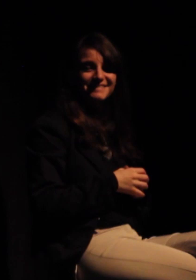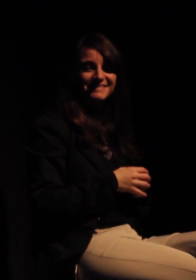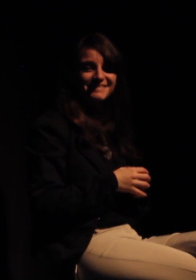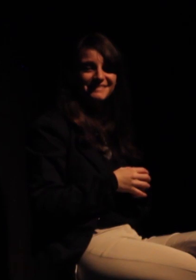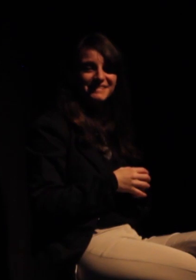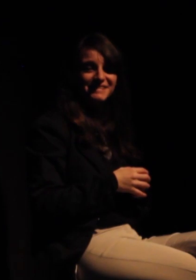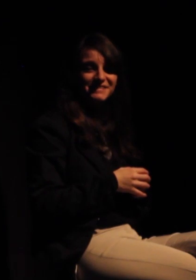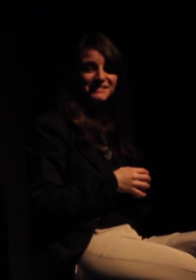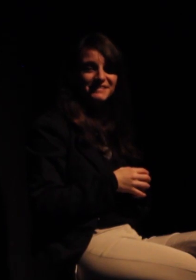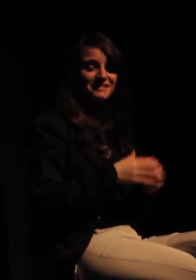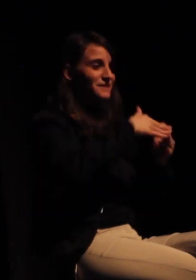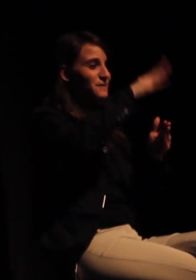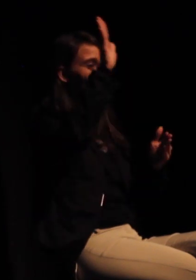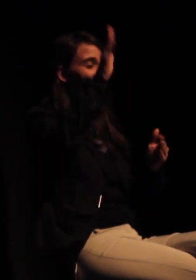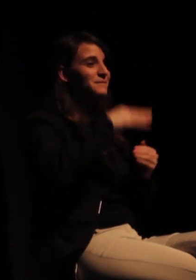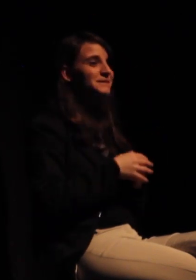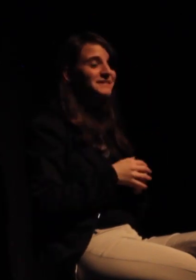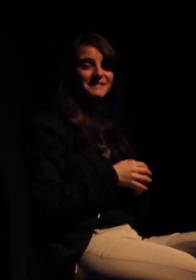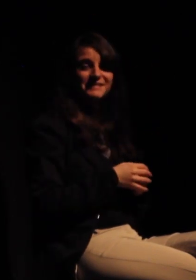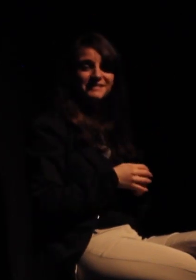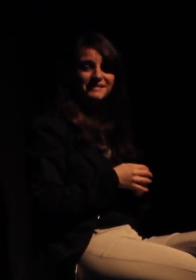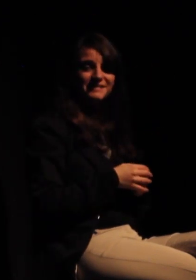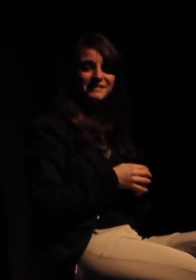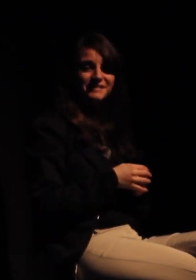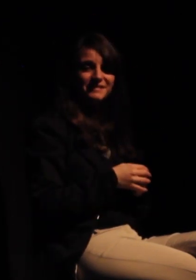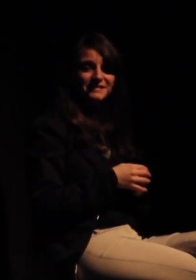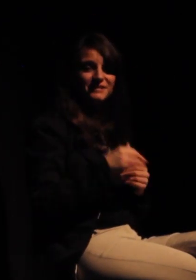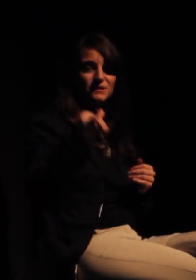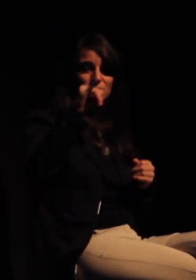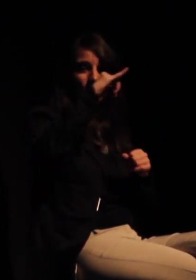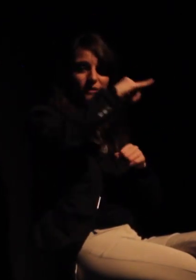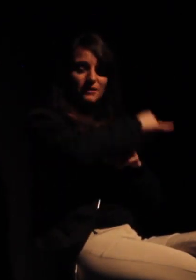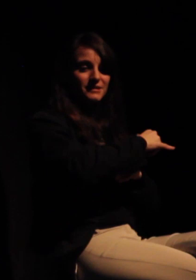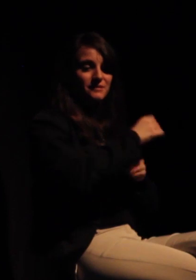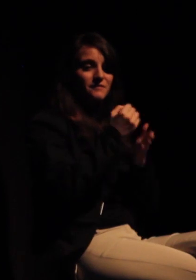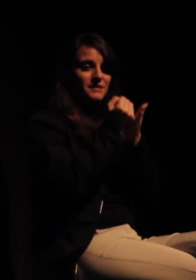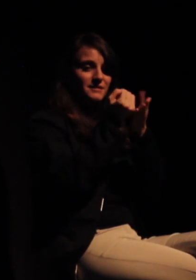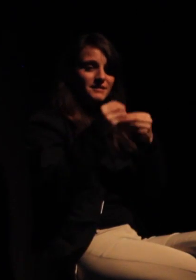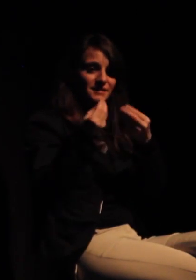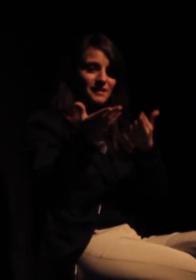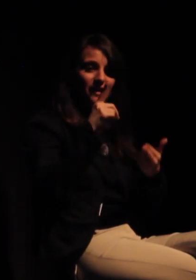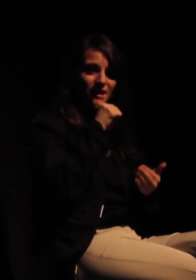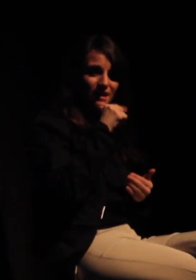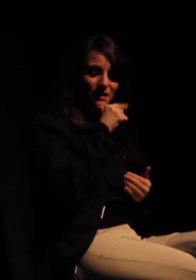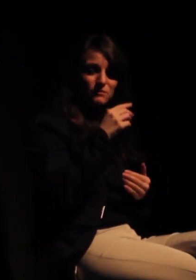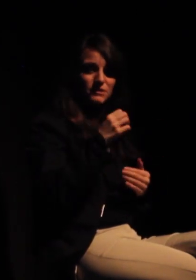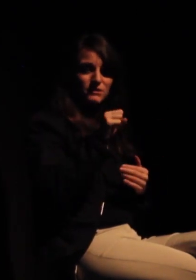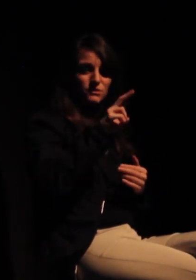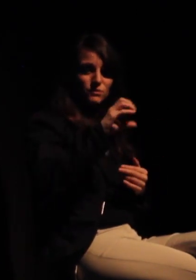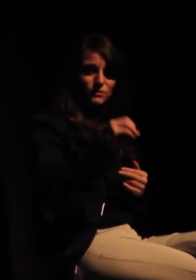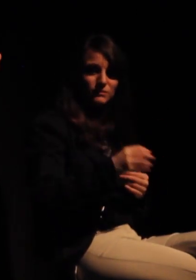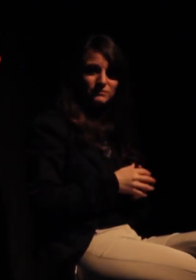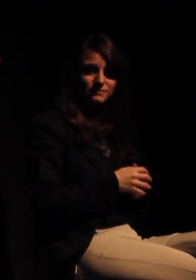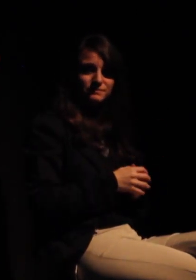Ela falou, não abra a janela, pois daqui a pouco, deixa o avião subir, eu vou trazer água e refresco para o senhor.